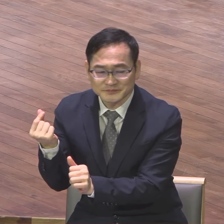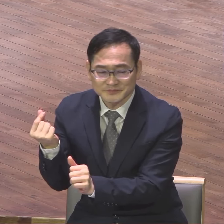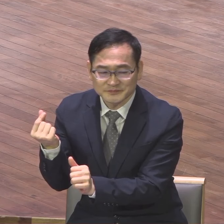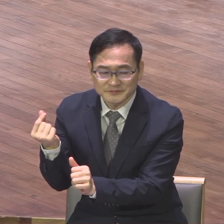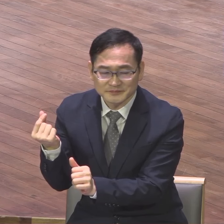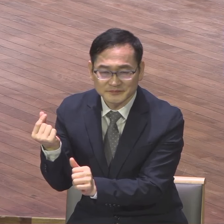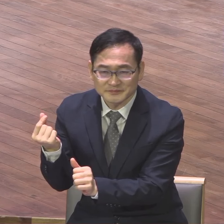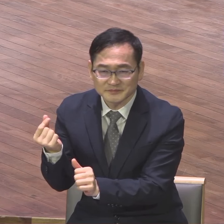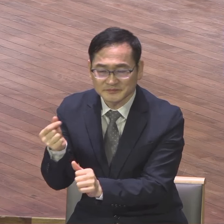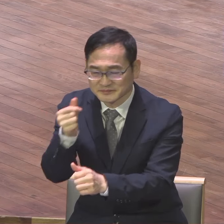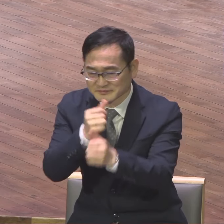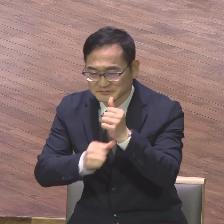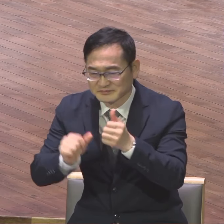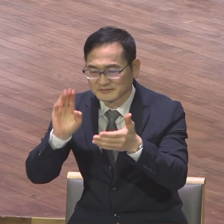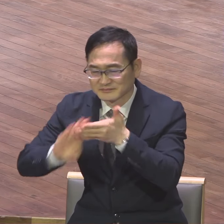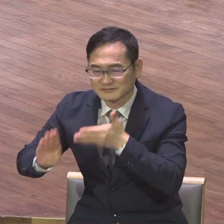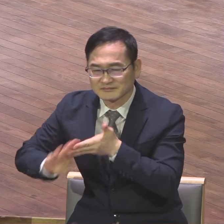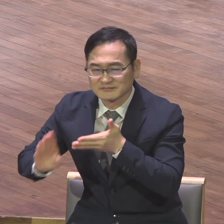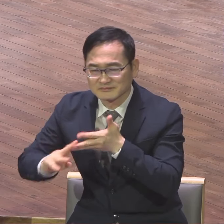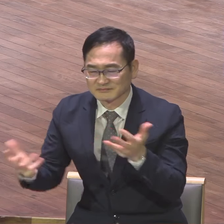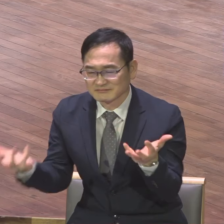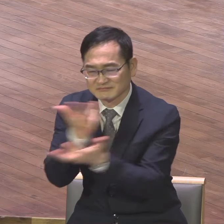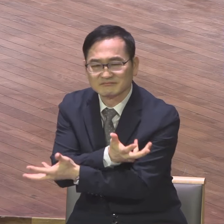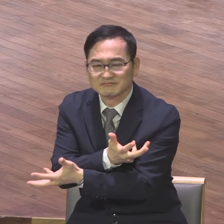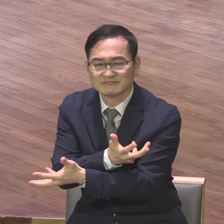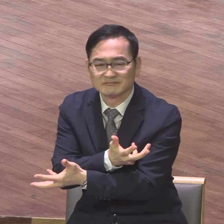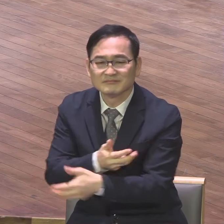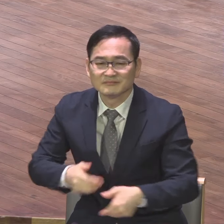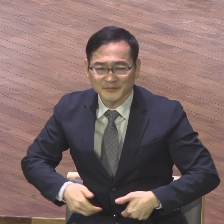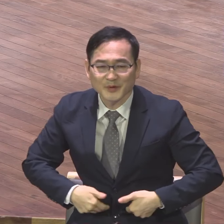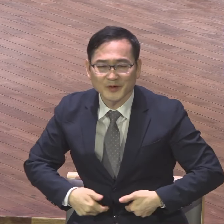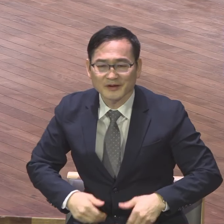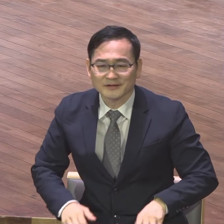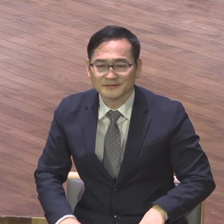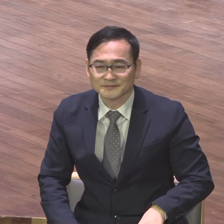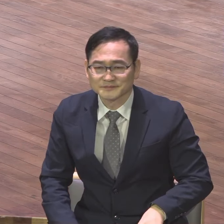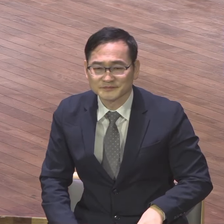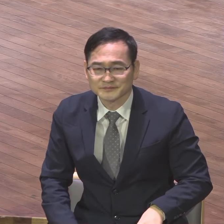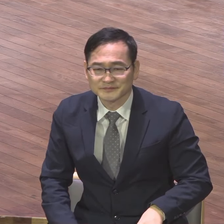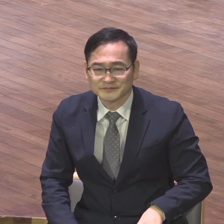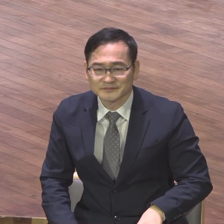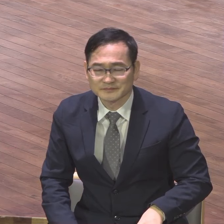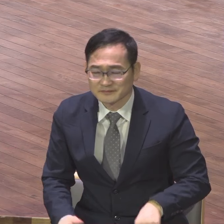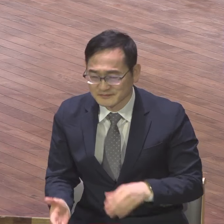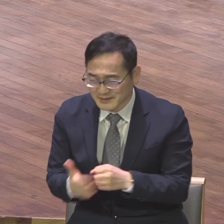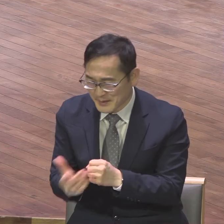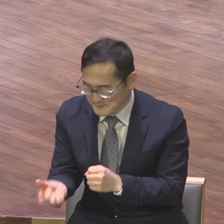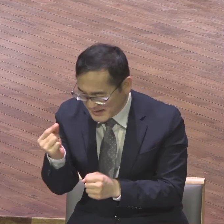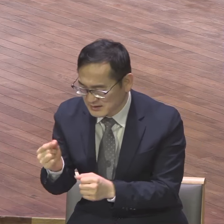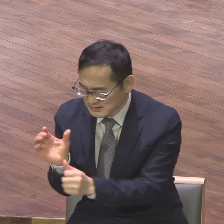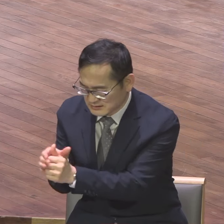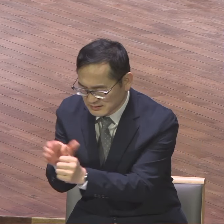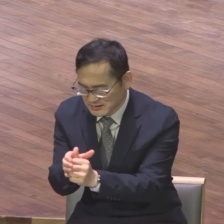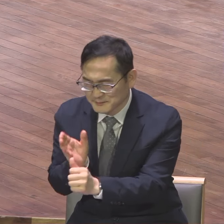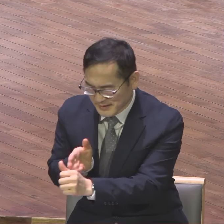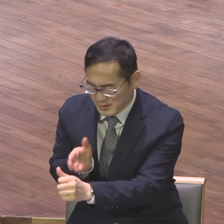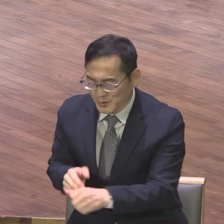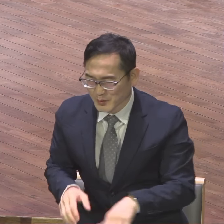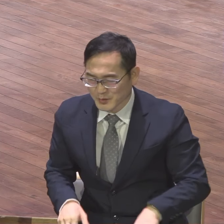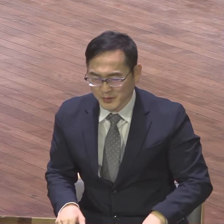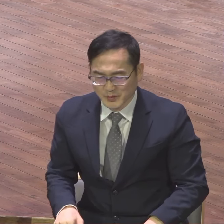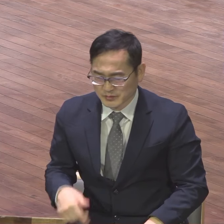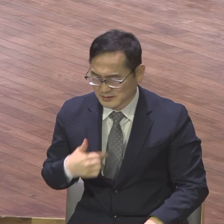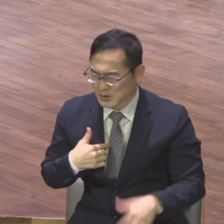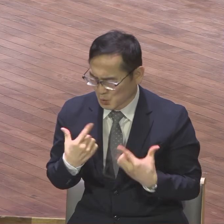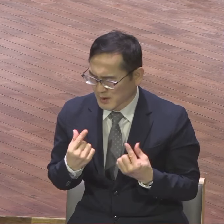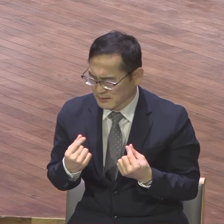세대 교체를 해야 된다. 그래서 세대 교체해야 되니까 빨리 그걸 세우기를 바라고 나도 마찬가지지